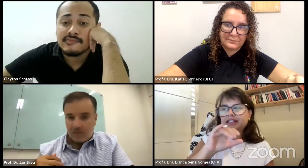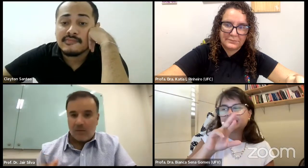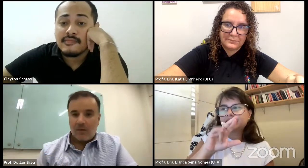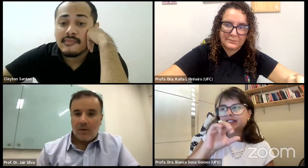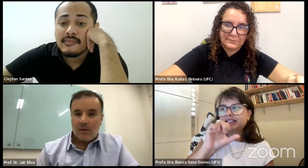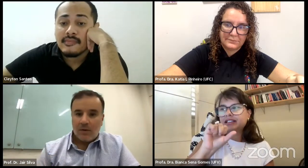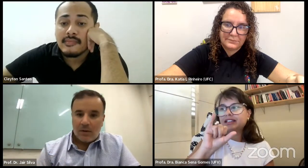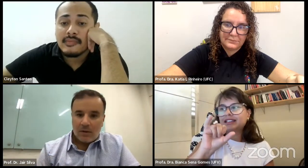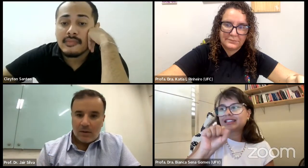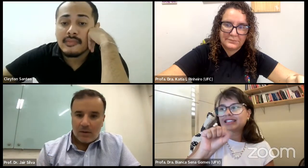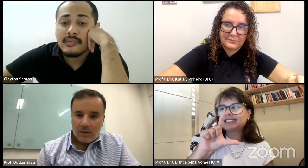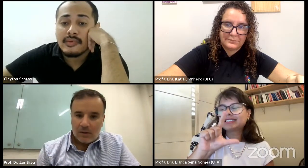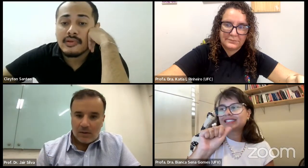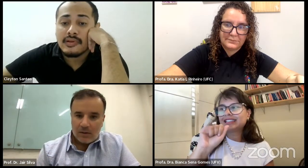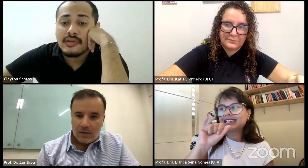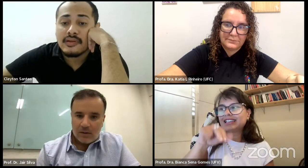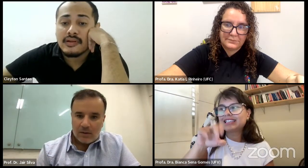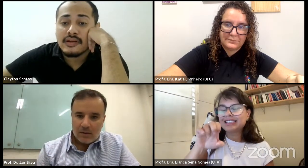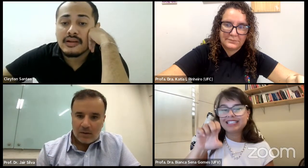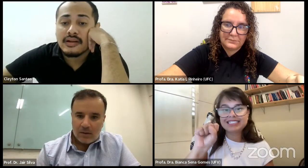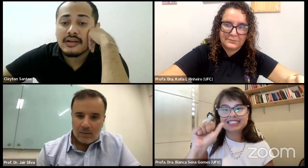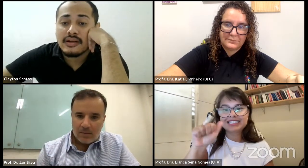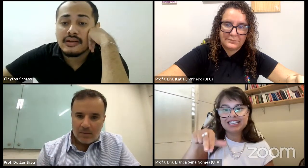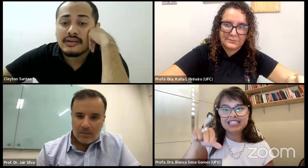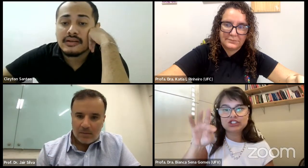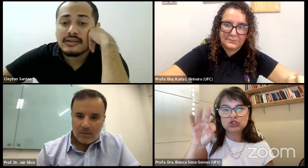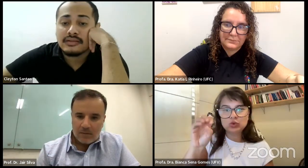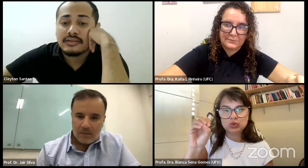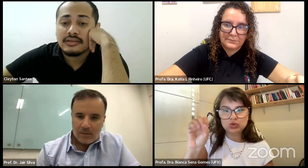defesa de dissertação.